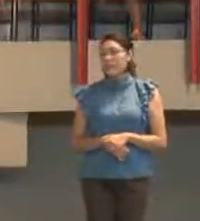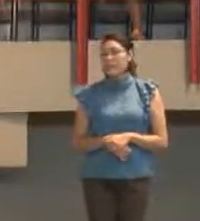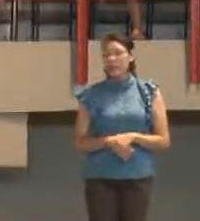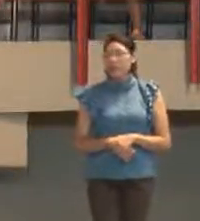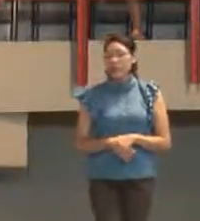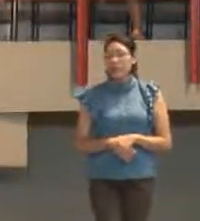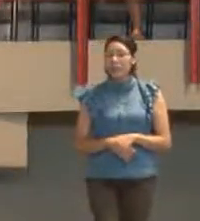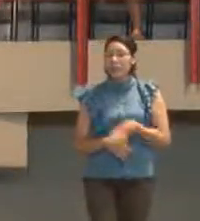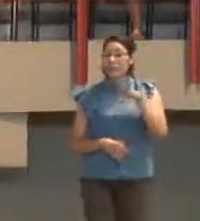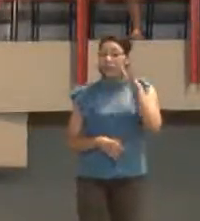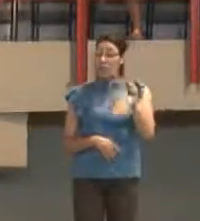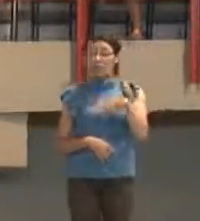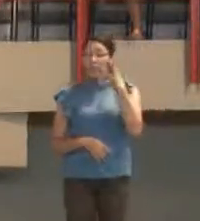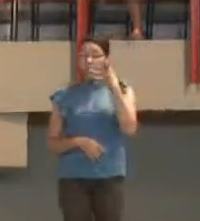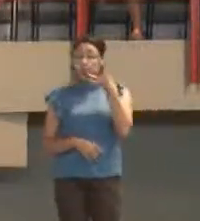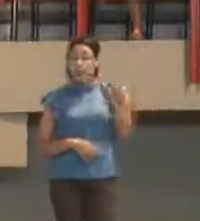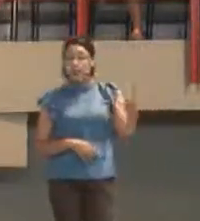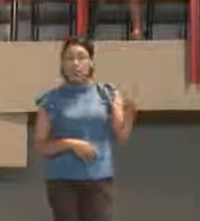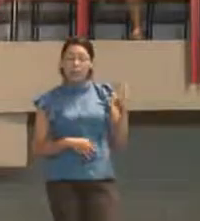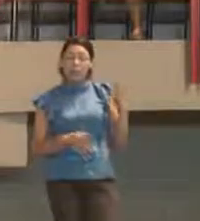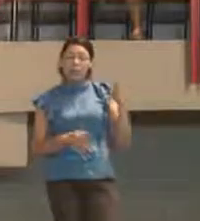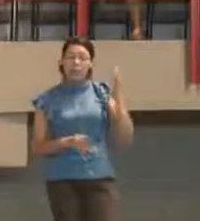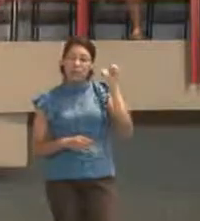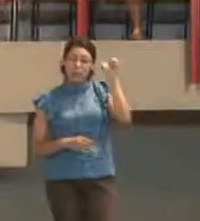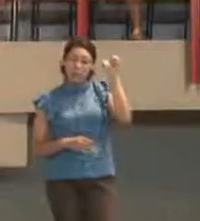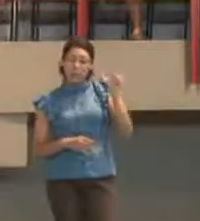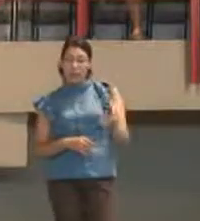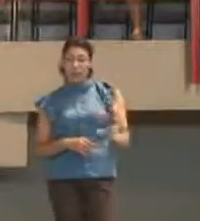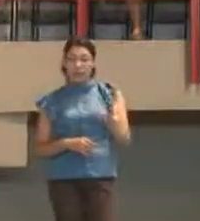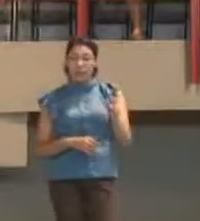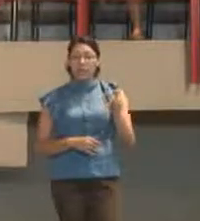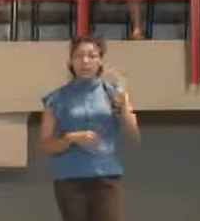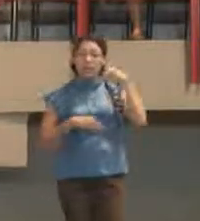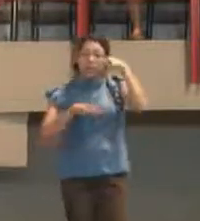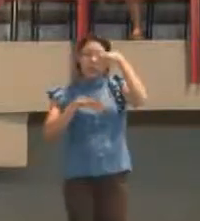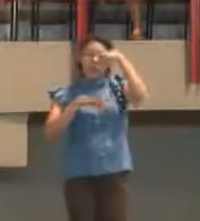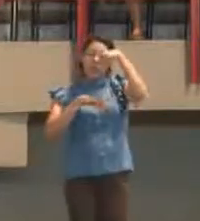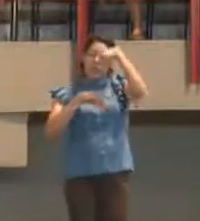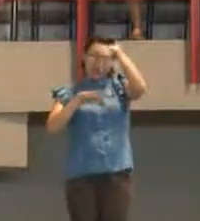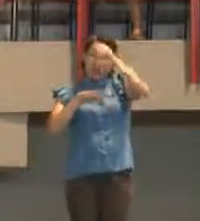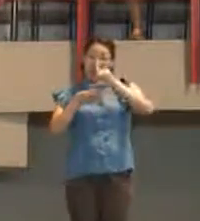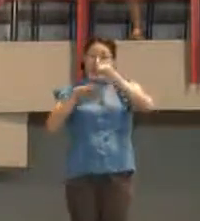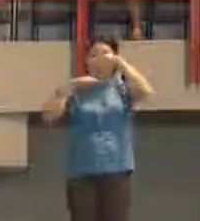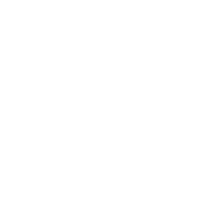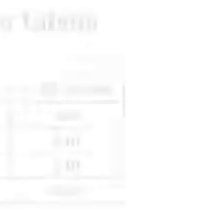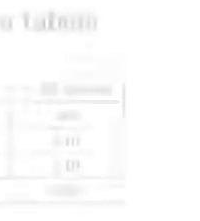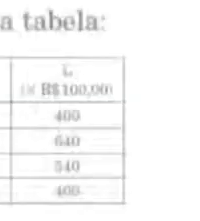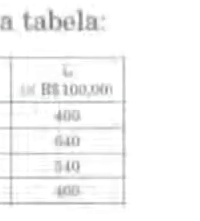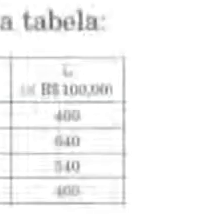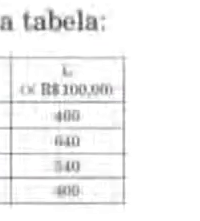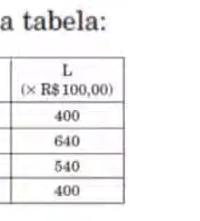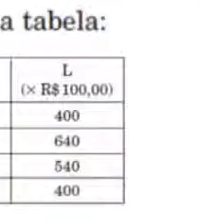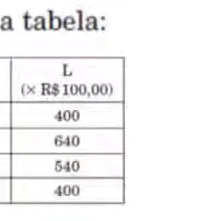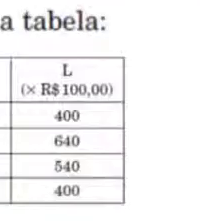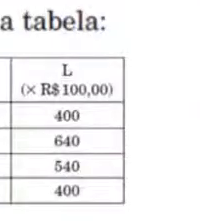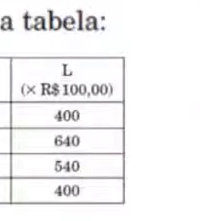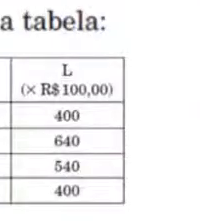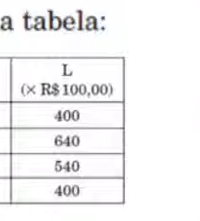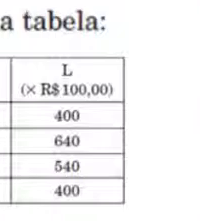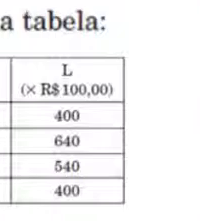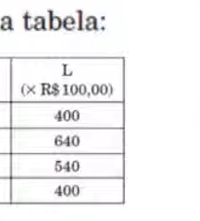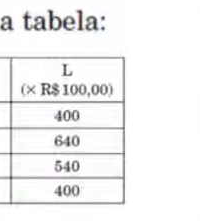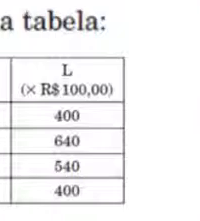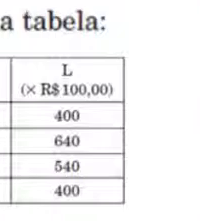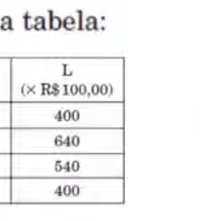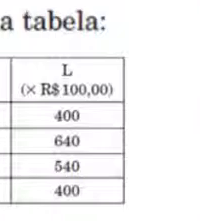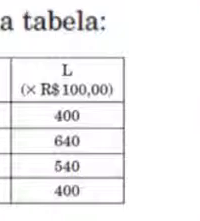essa tabela aqui, essa coluna aqui que você está vendo, ó, L sobre N, e essa coluna N, é exatamente aquele gráfico